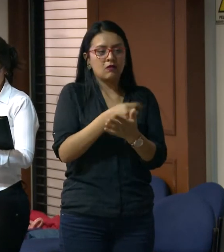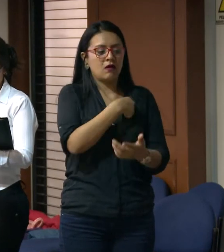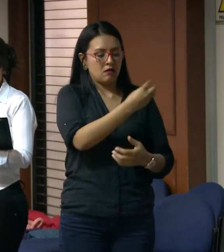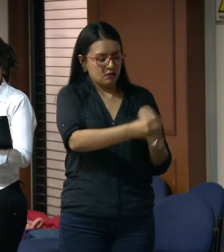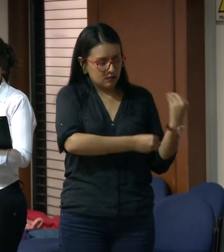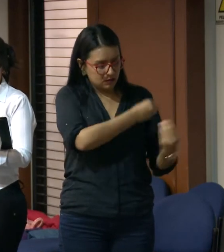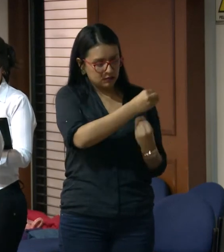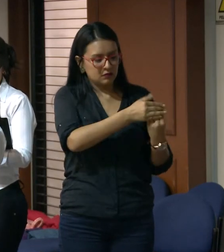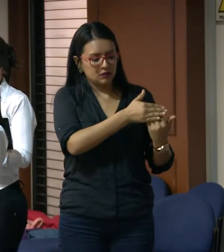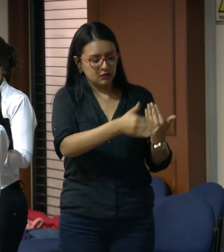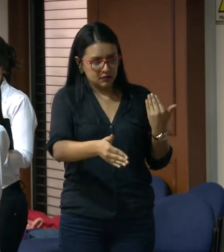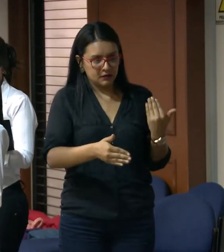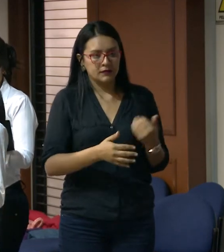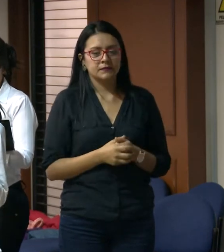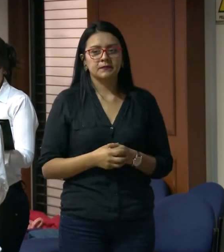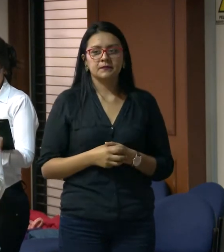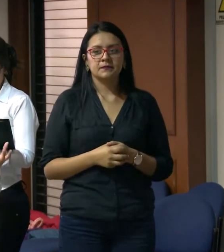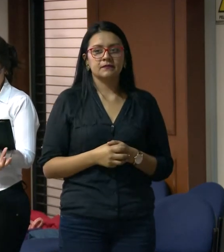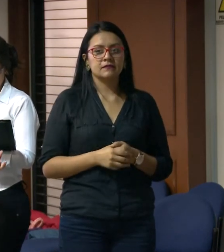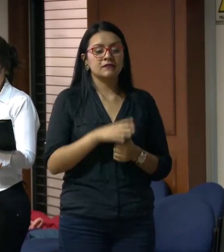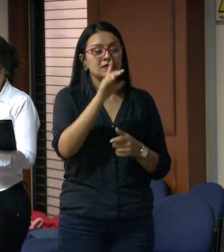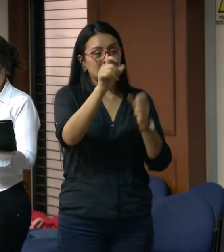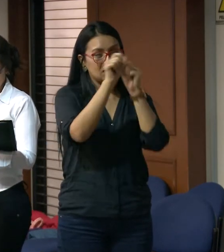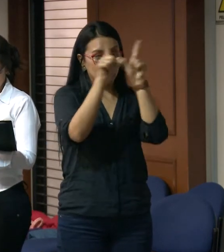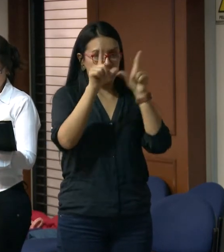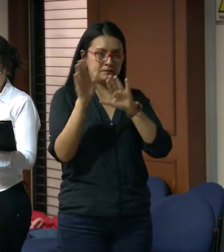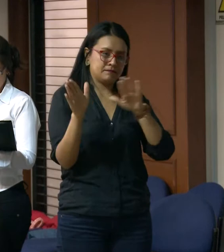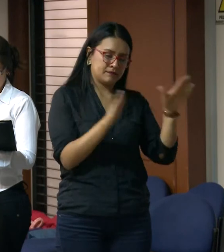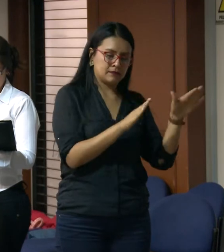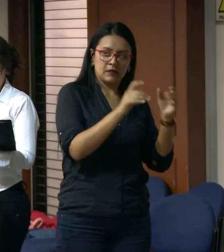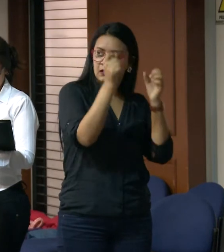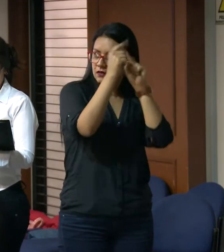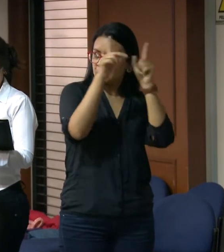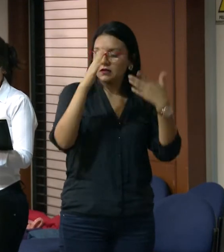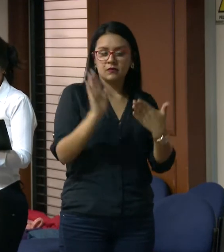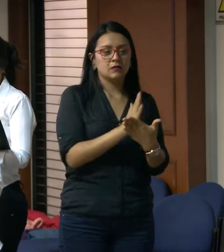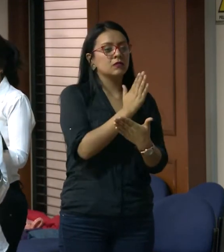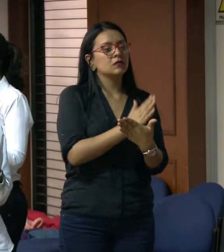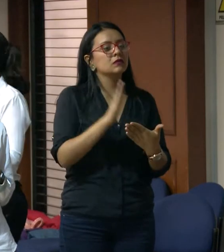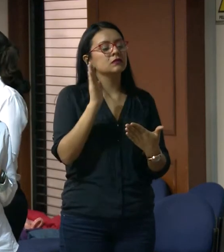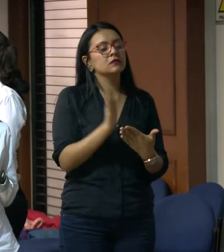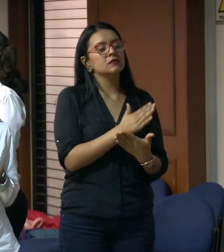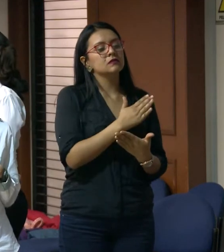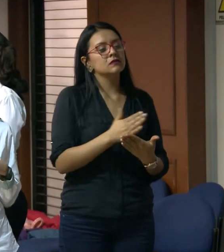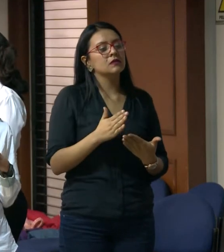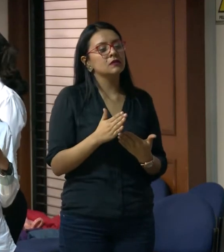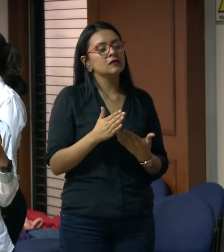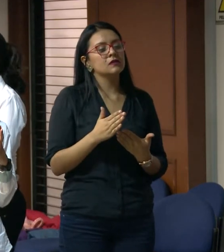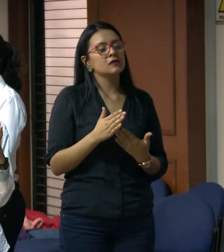realizamos. En el lenguaje musical, bueno, el lenguaje musical